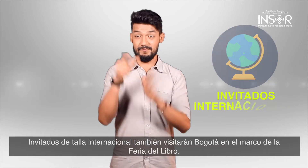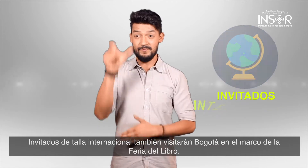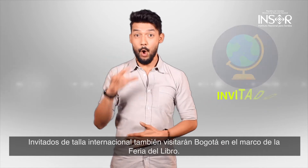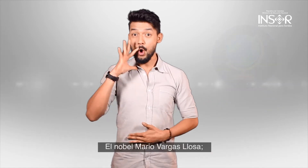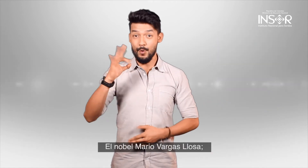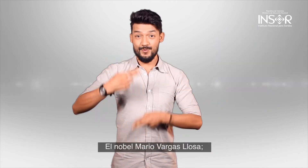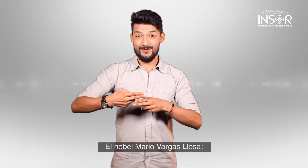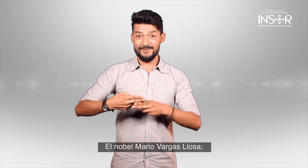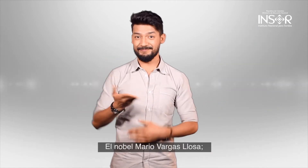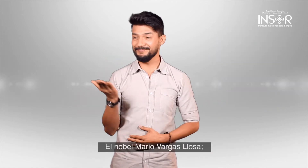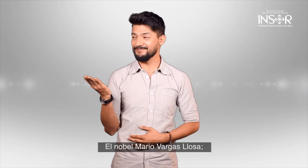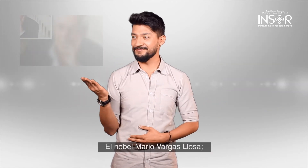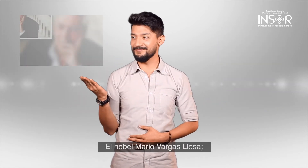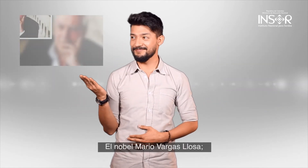El nobel Mario Vargas Llosa